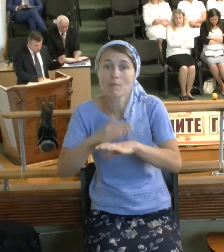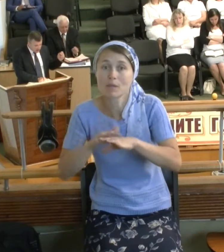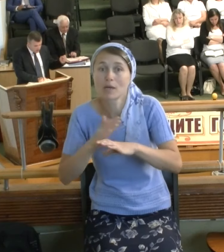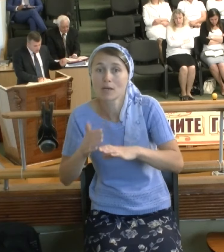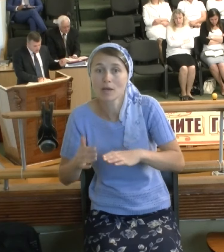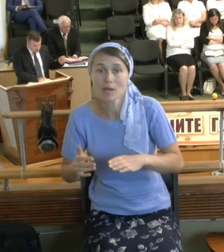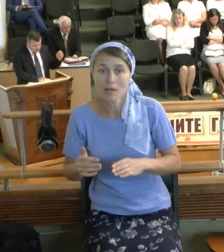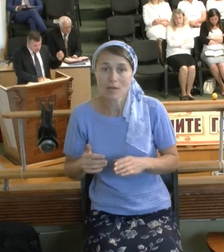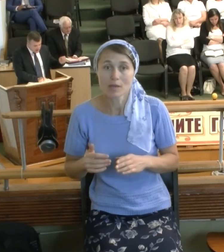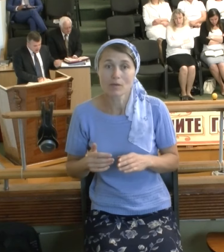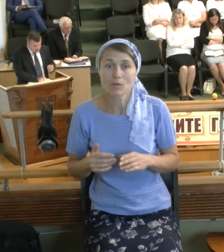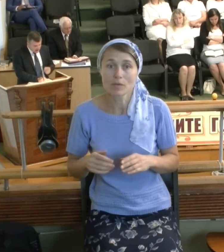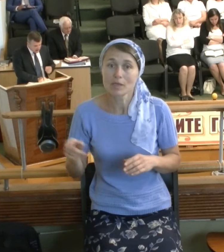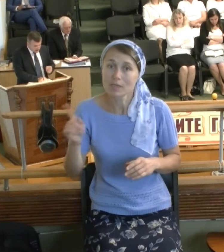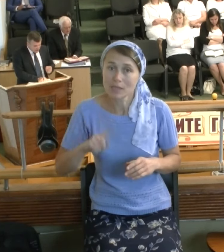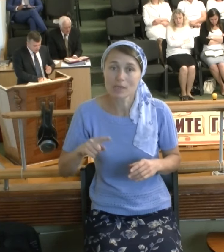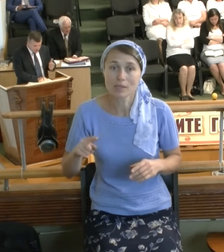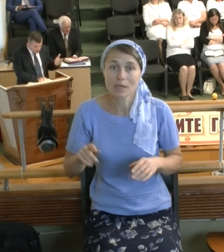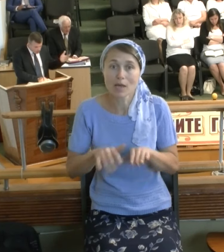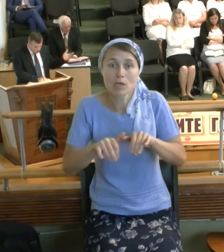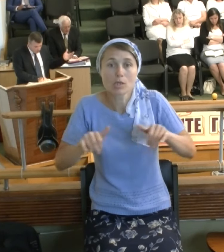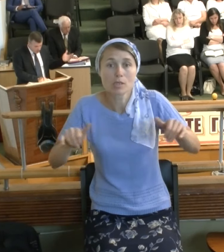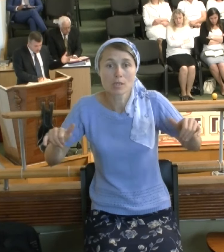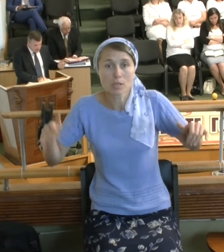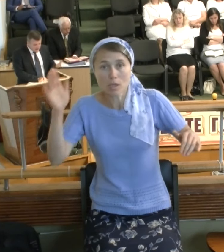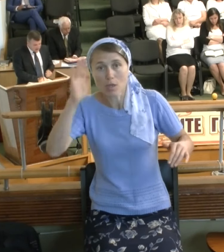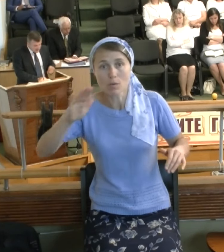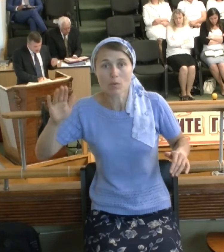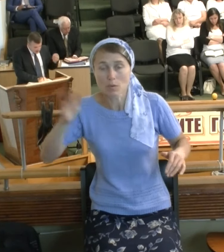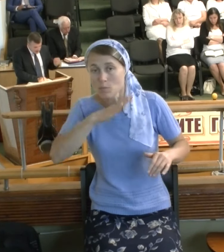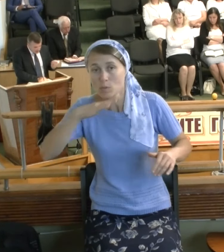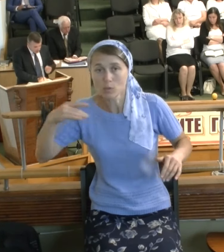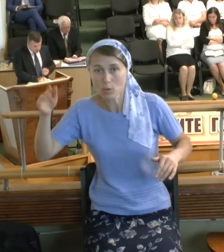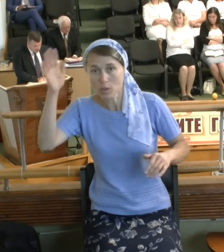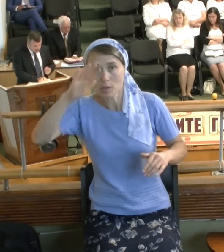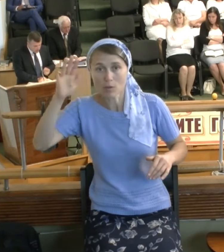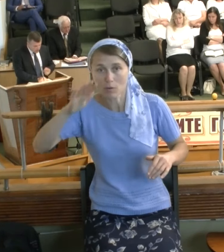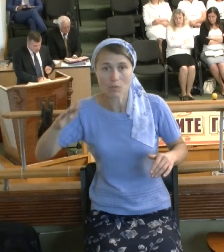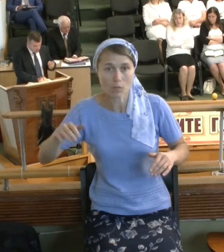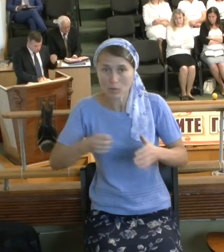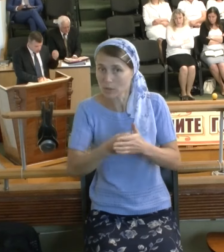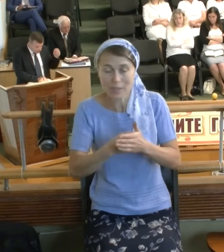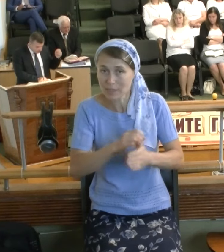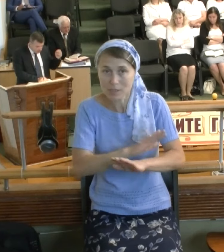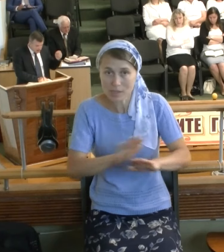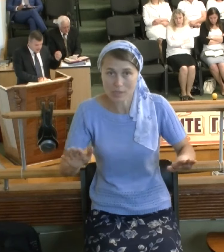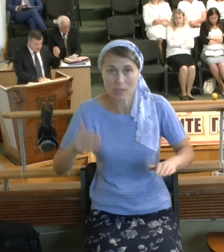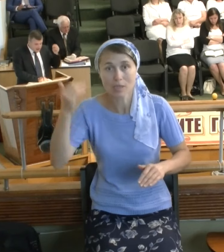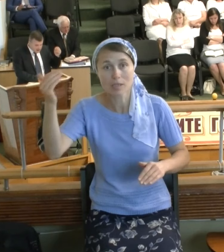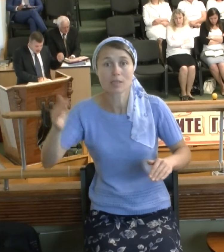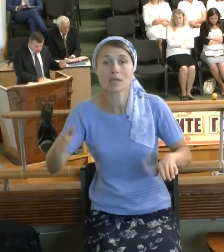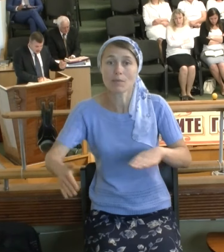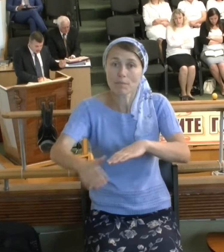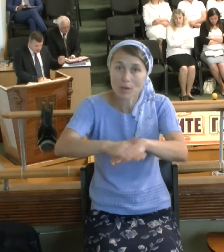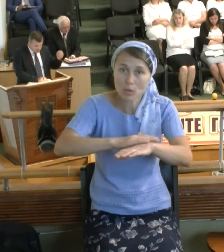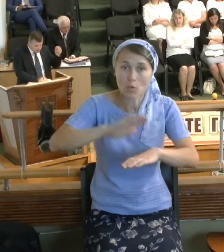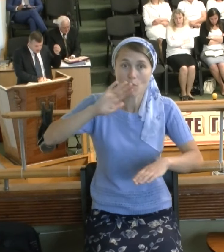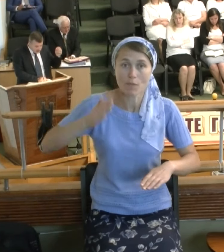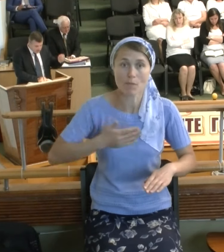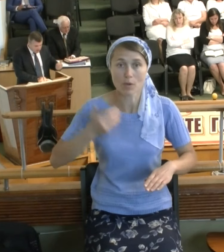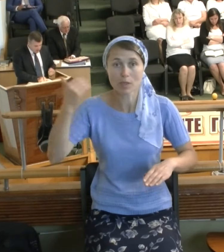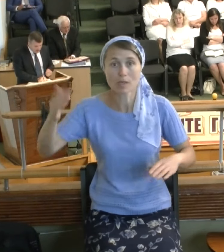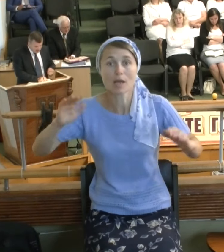развитие многих вод не достигнет его. Ты покров мой, ты охраняешь меня от скорби, окружаешь меня